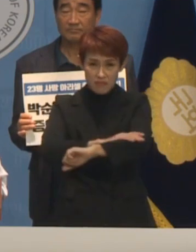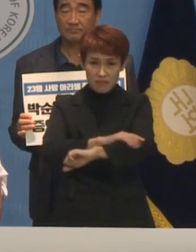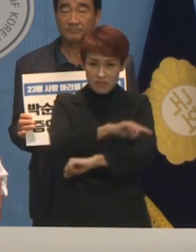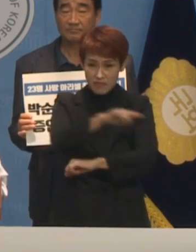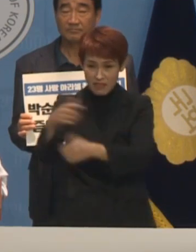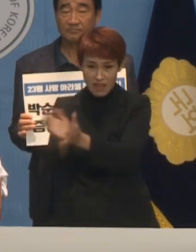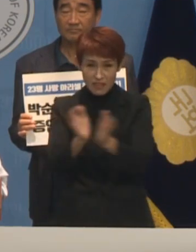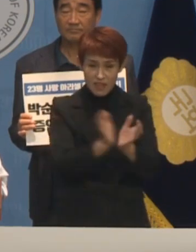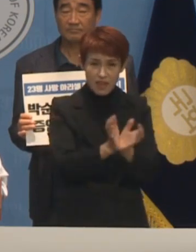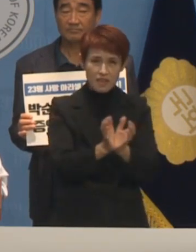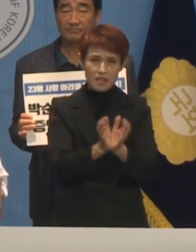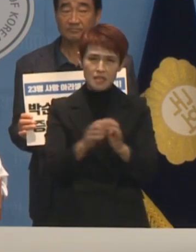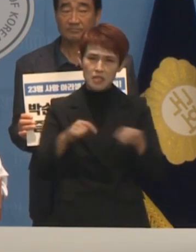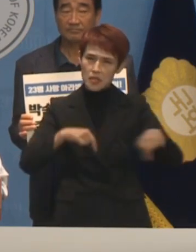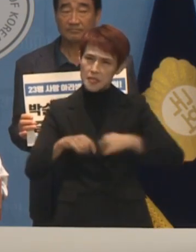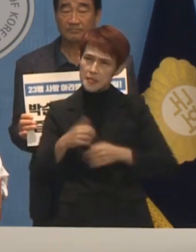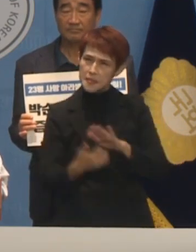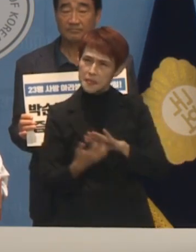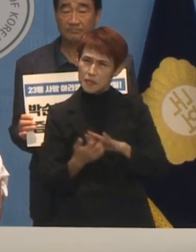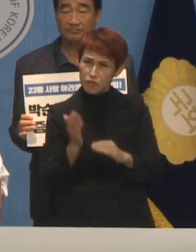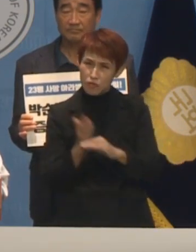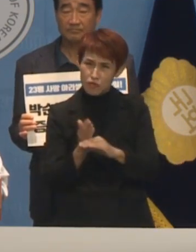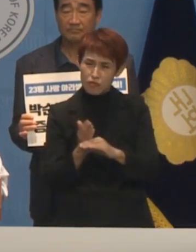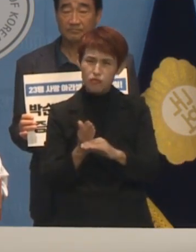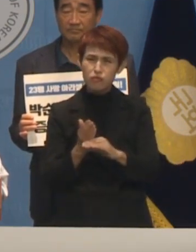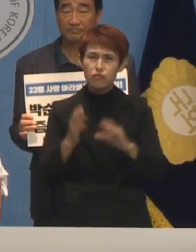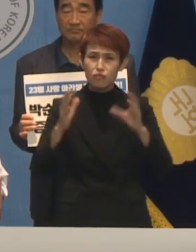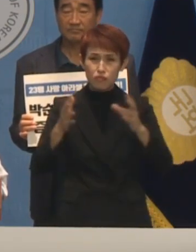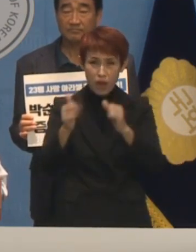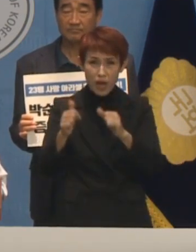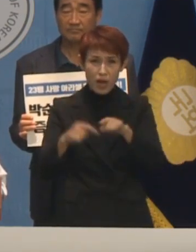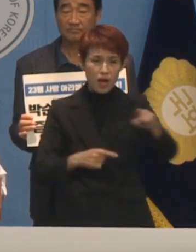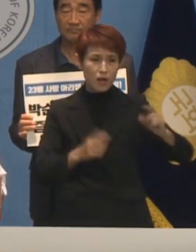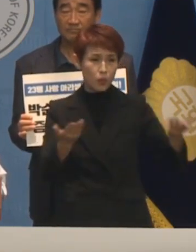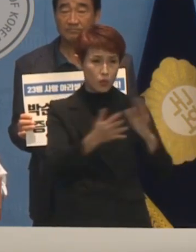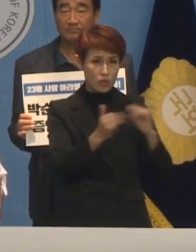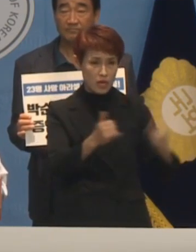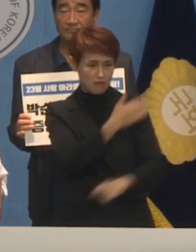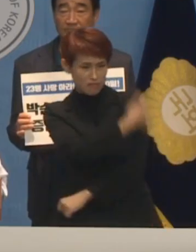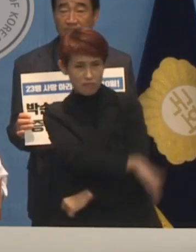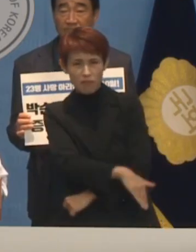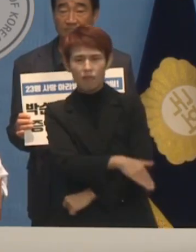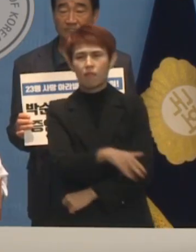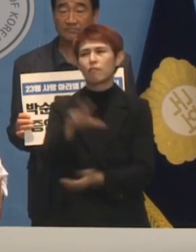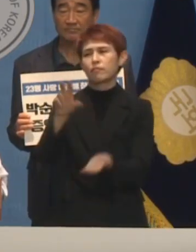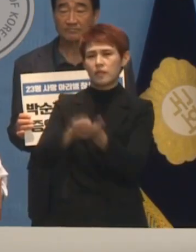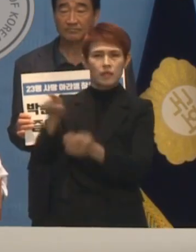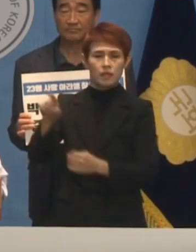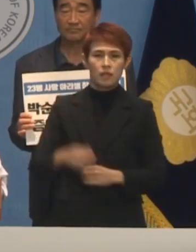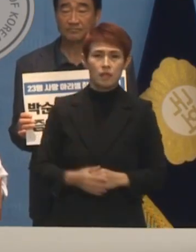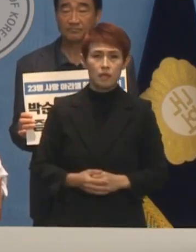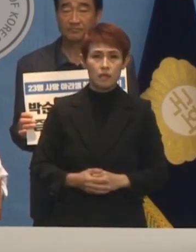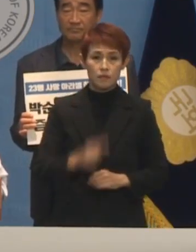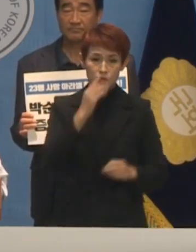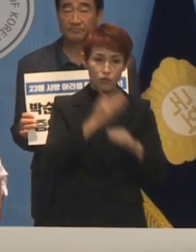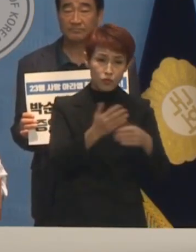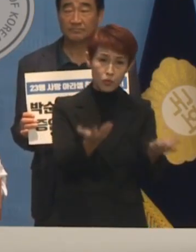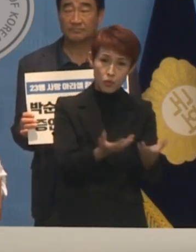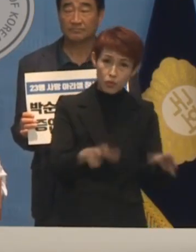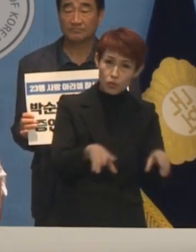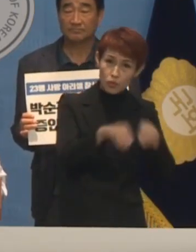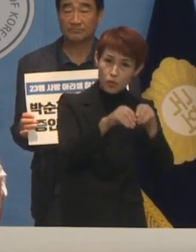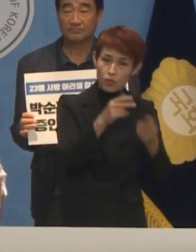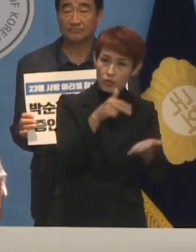앞에 노동자 죽음을 외면한 국회가 정말 원망스럽습니다. 민주노총은 유족의 요구를 외면하는